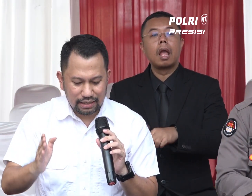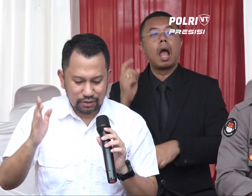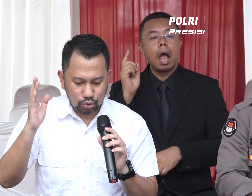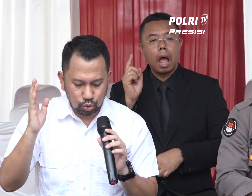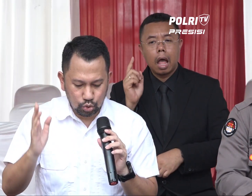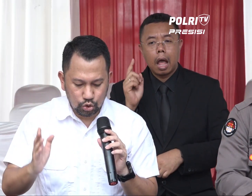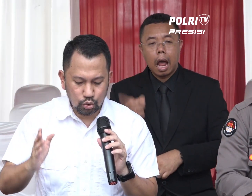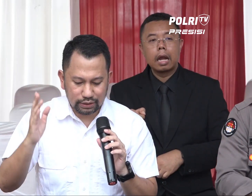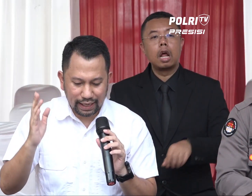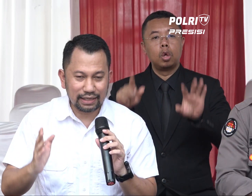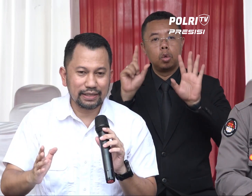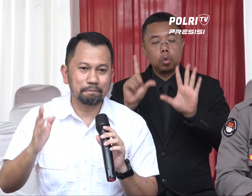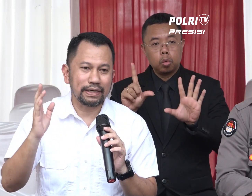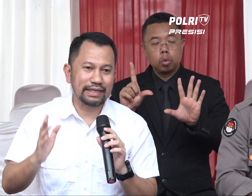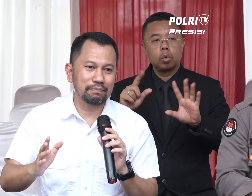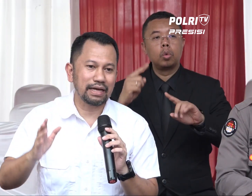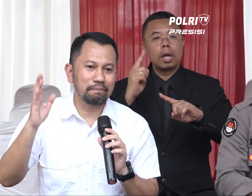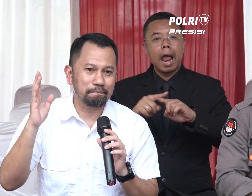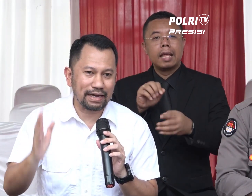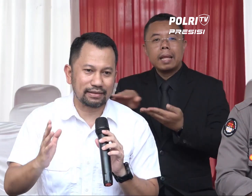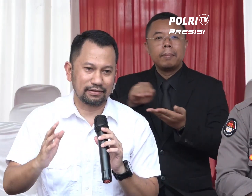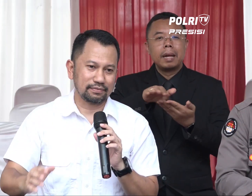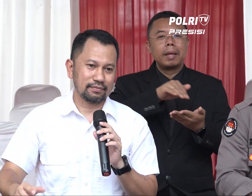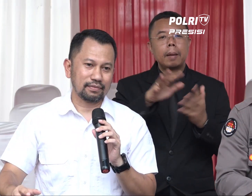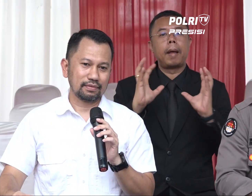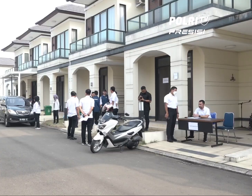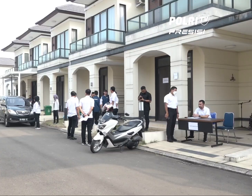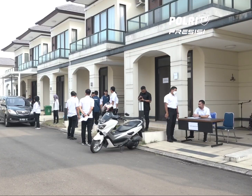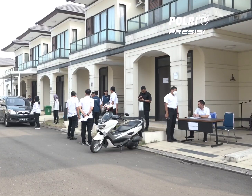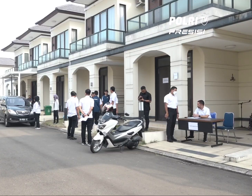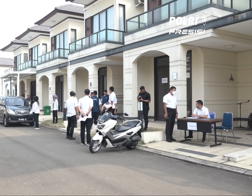ada 7 kali pengiriman paket